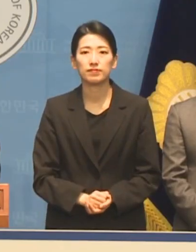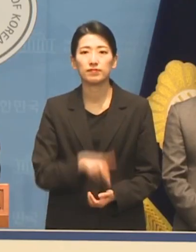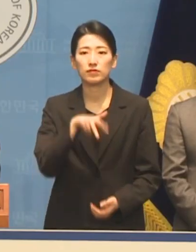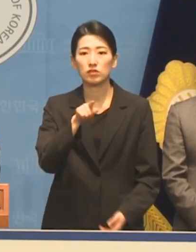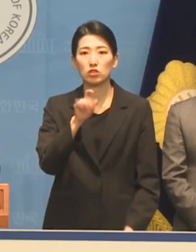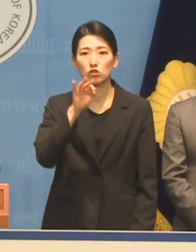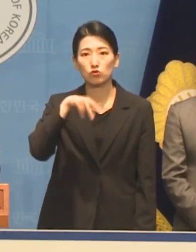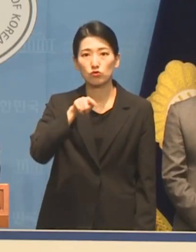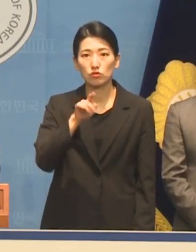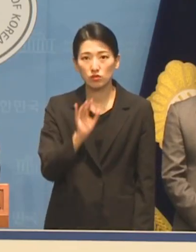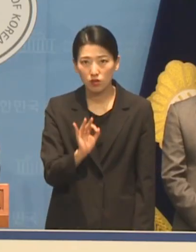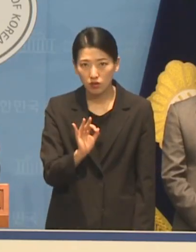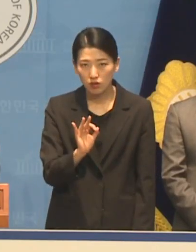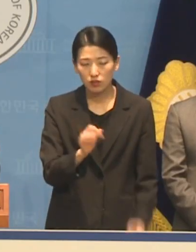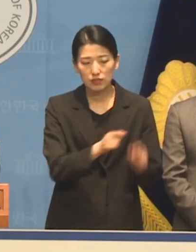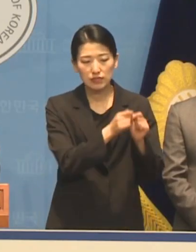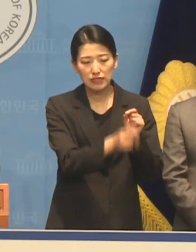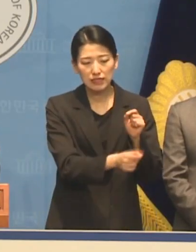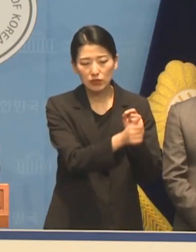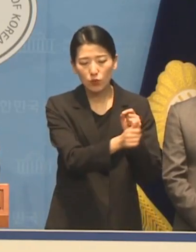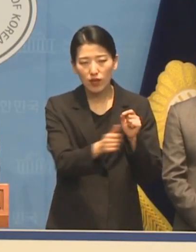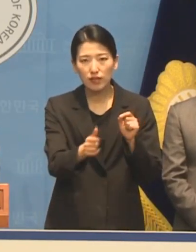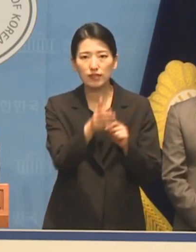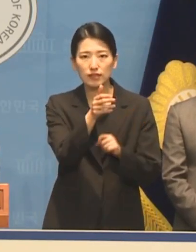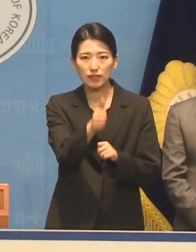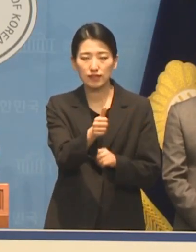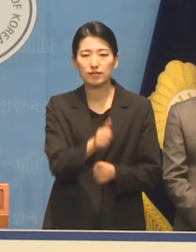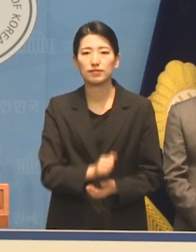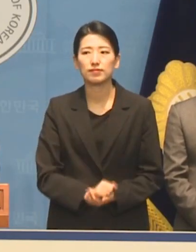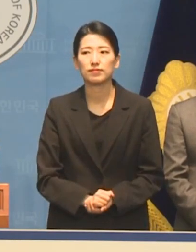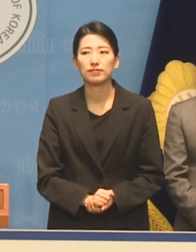정우성 위니아 딤체 지회 비대위원장님 참석하셨습니다.